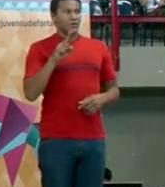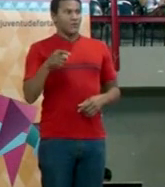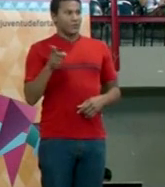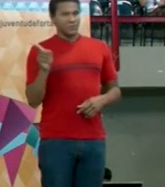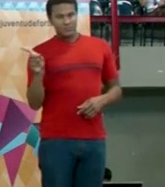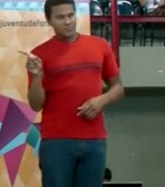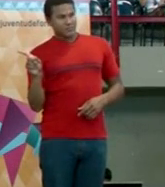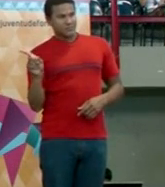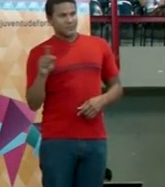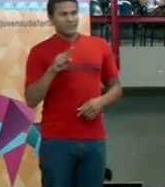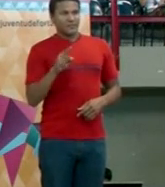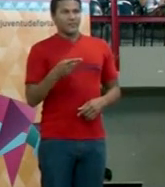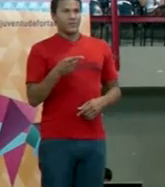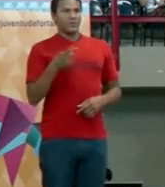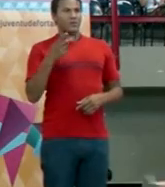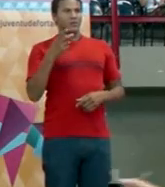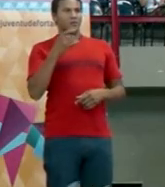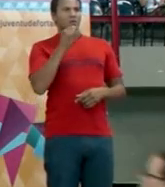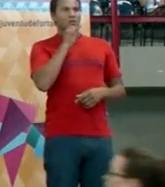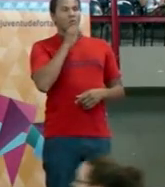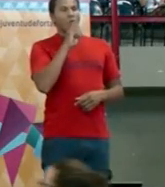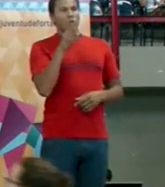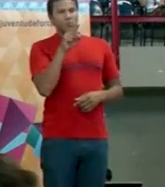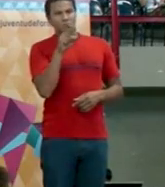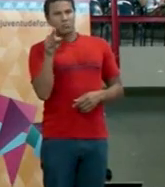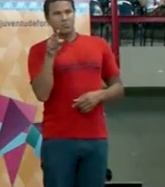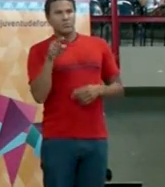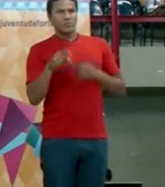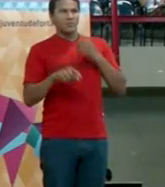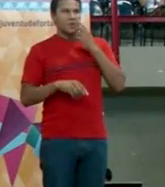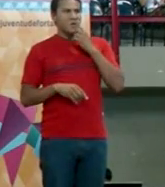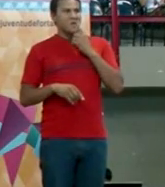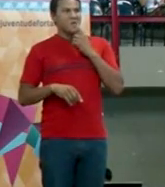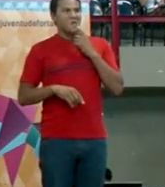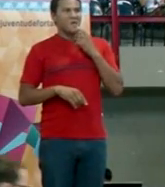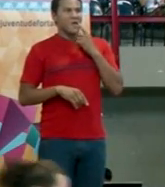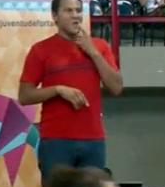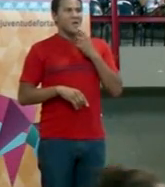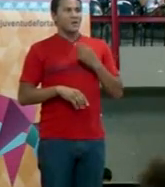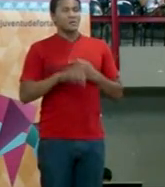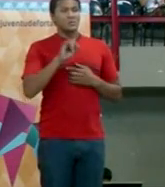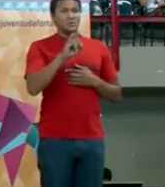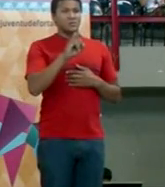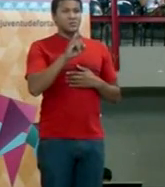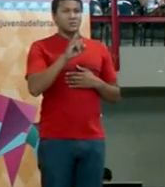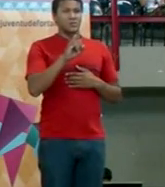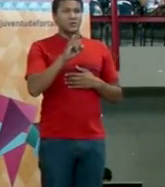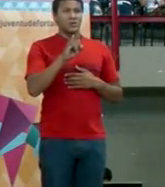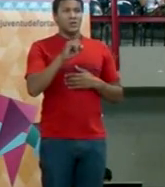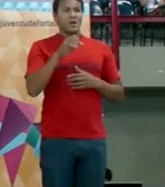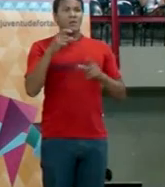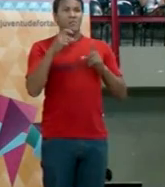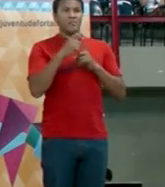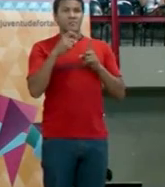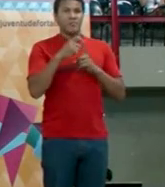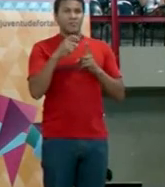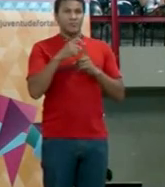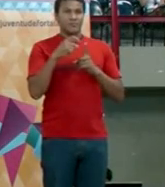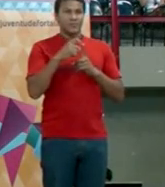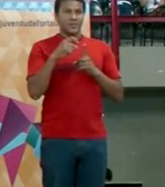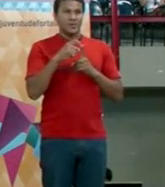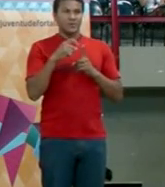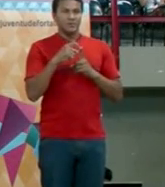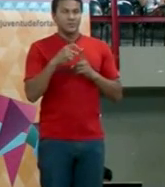ser colocadas em que ocasião na redação? Só se for palavras estrangeiras ou palavras